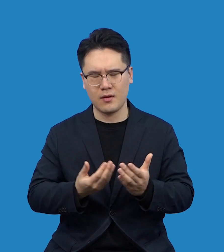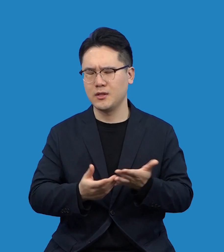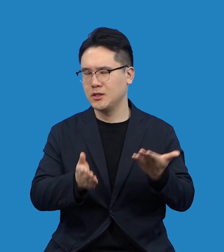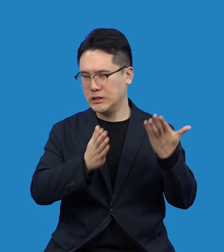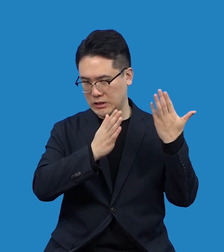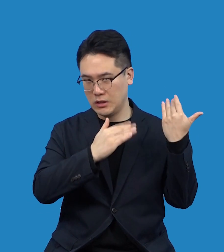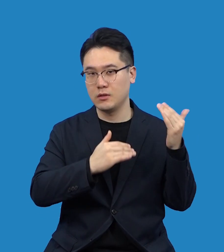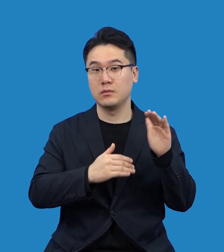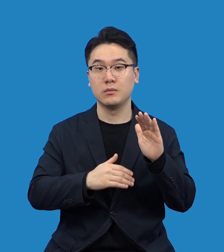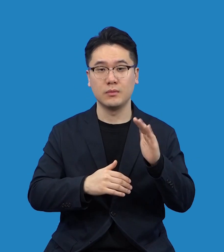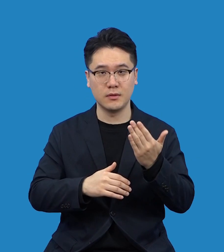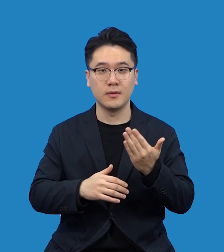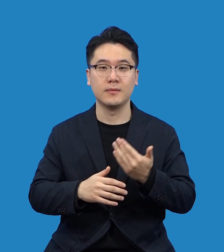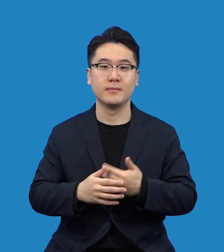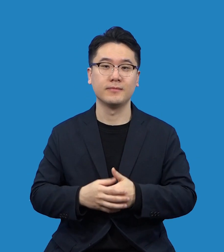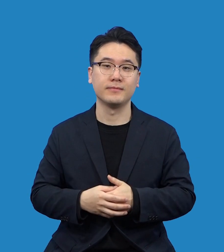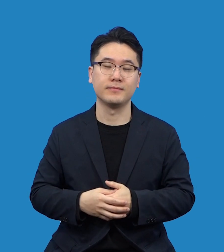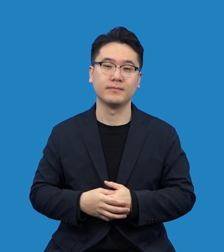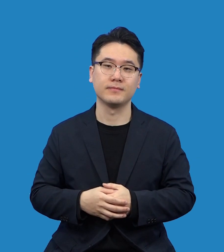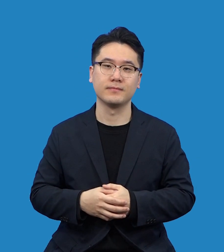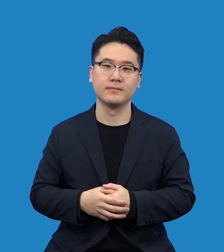지나감이니라.